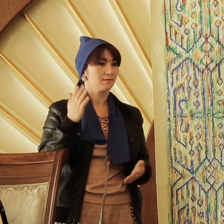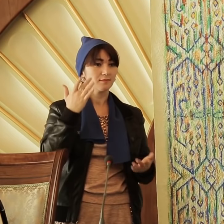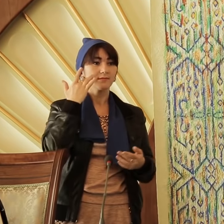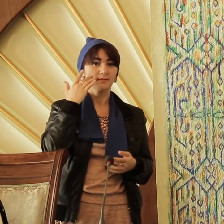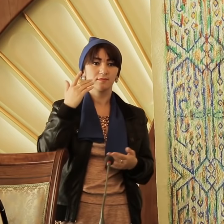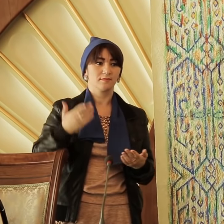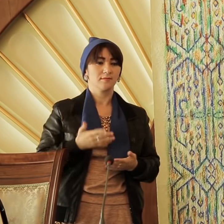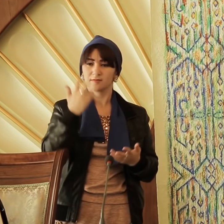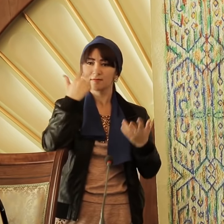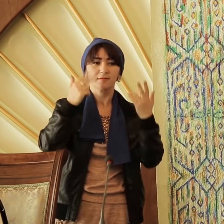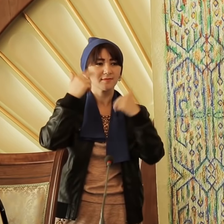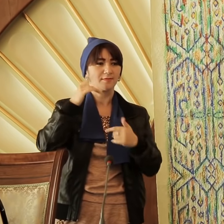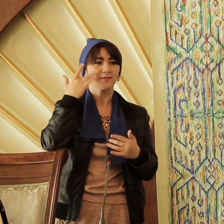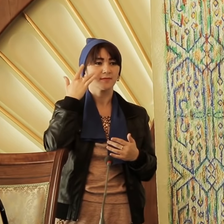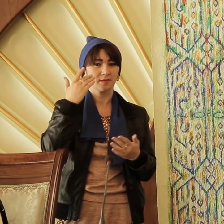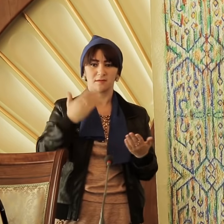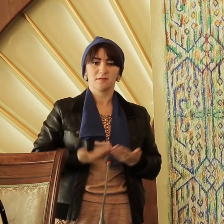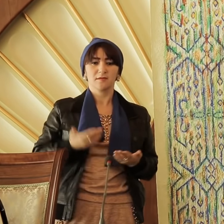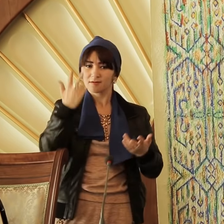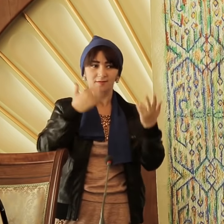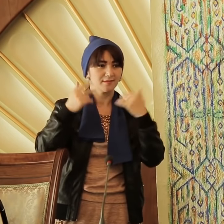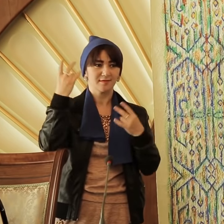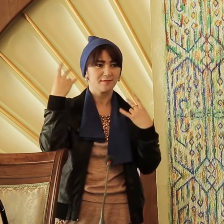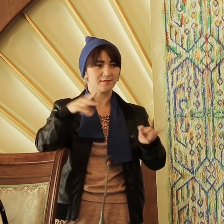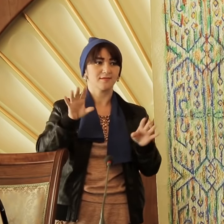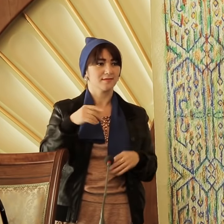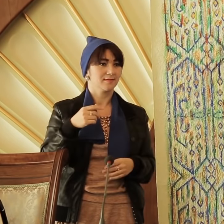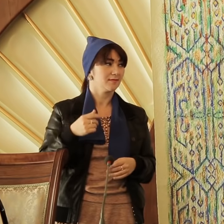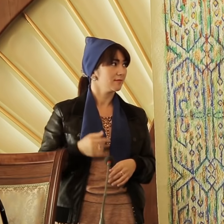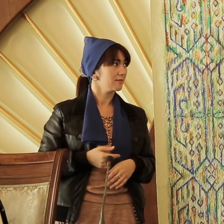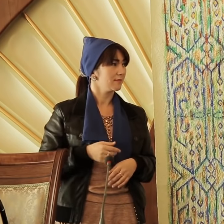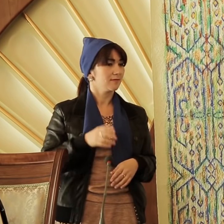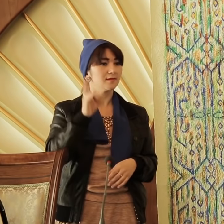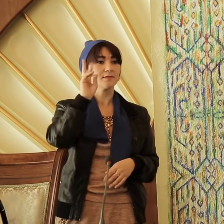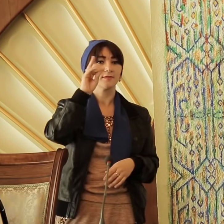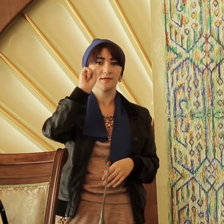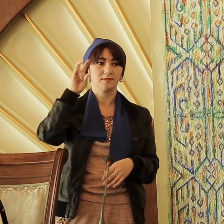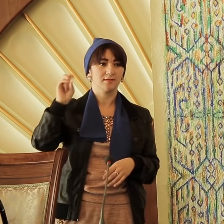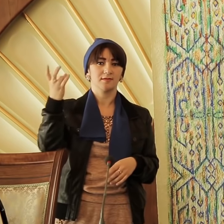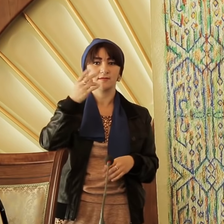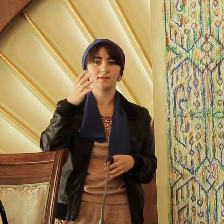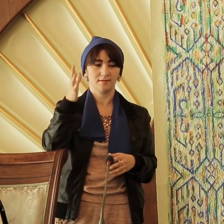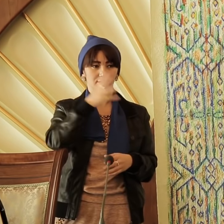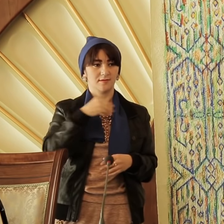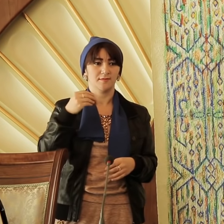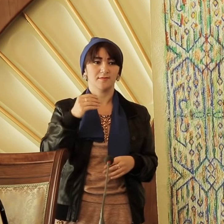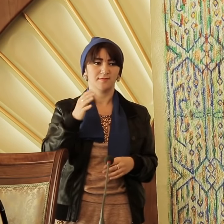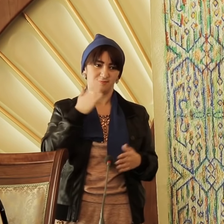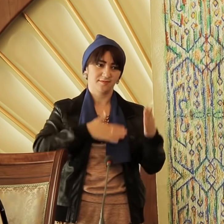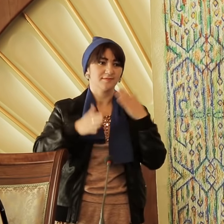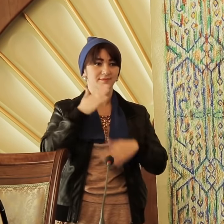faryod qilmasin degan. Jannatiylarning birinchi nishonasi mamnun. Hammasidan